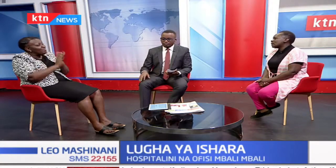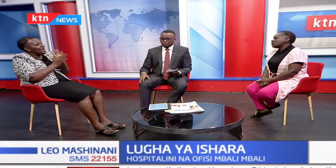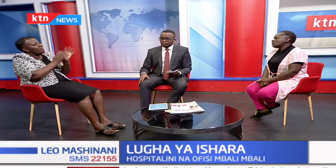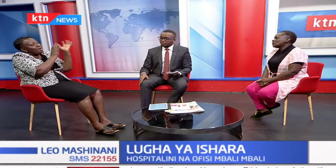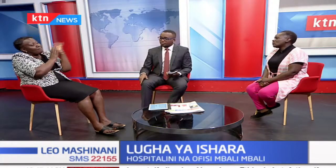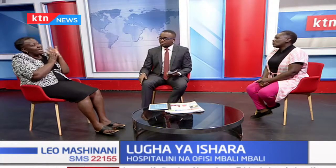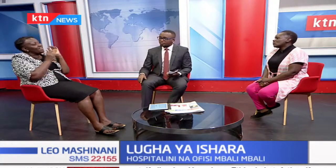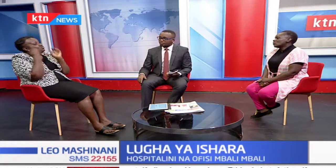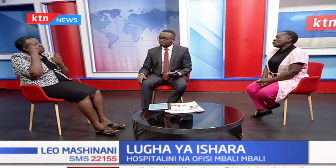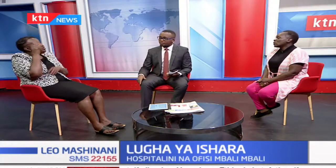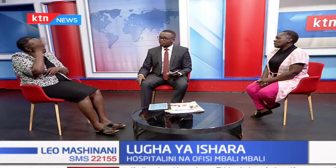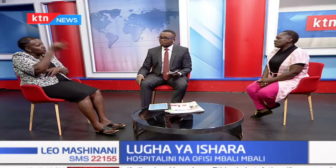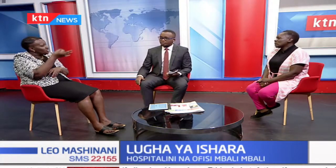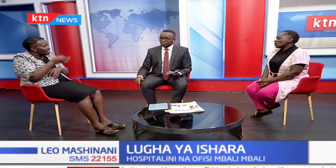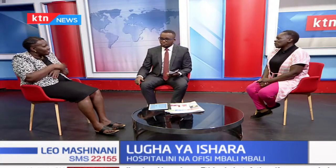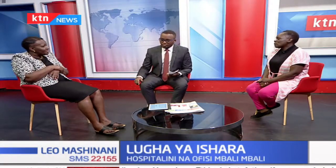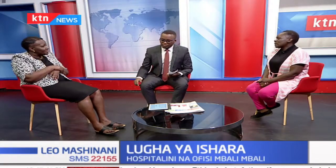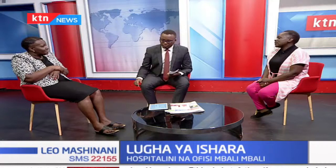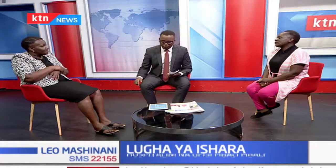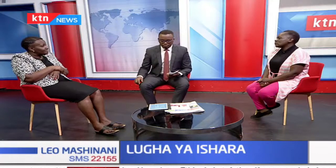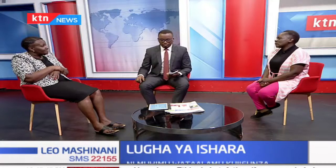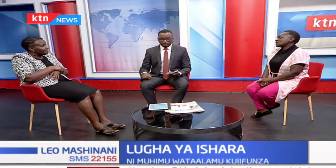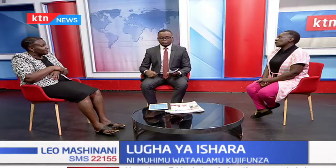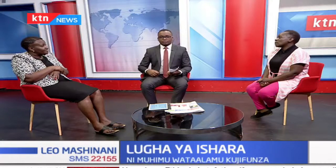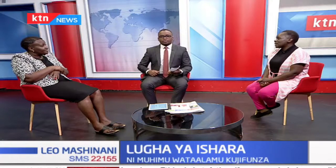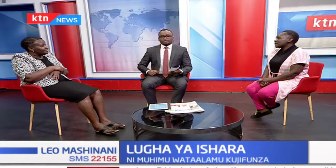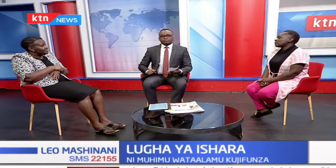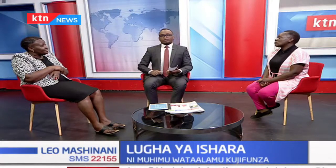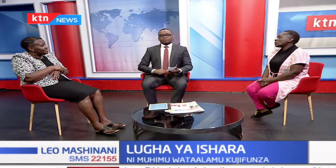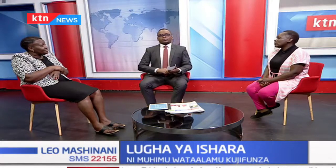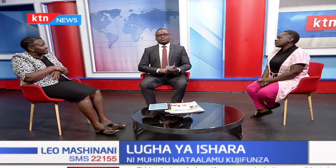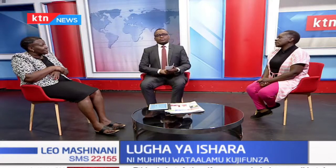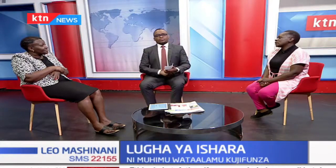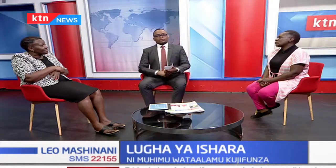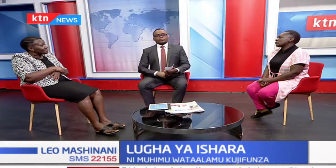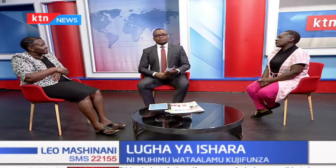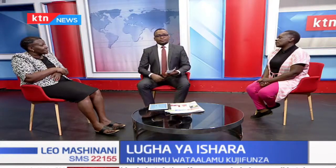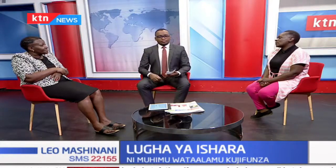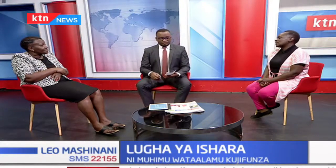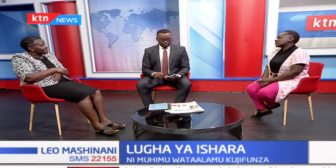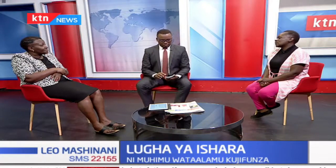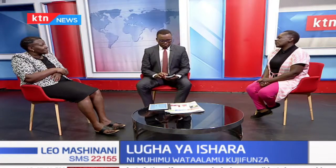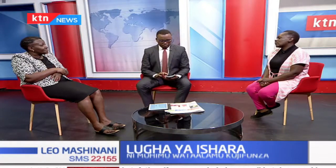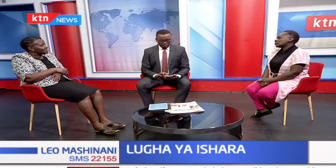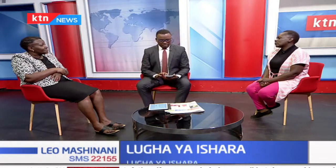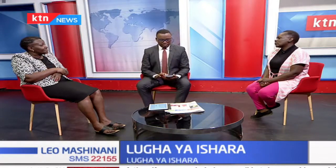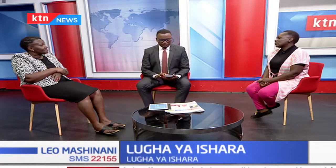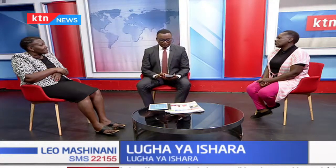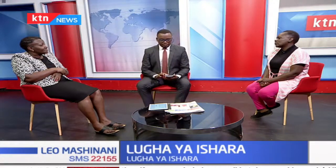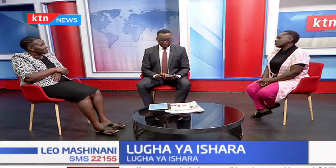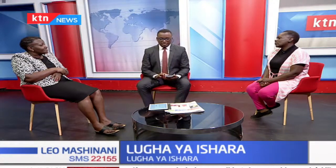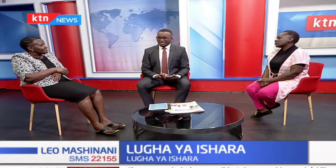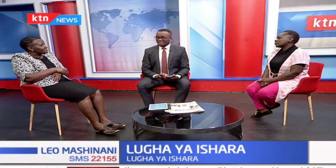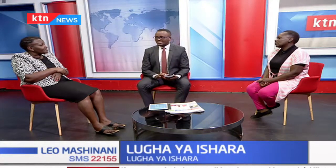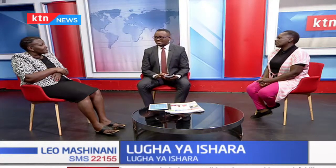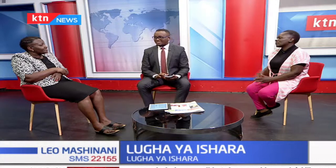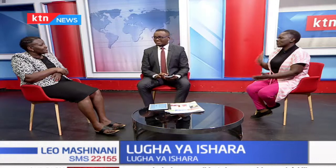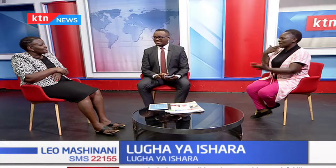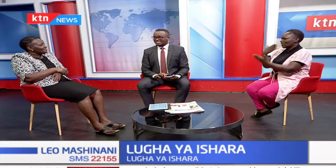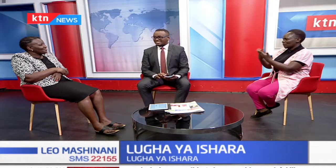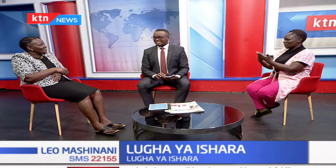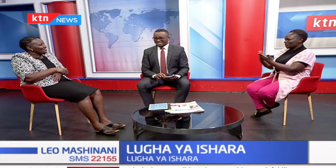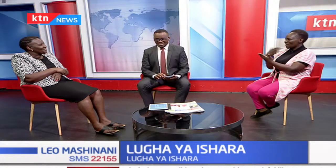nyumba. Mkiwafungia kwa nyumba, in future watakuwa burden kwenyu nyinyi tu wazazi wao. Naam.